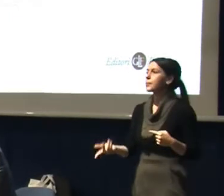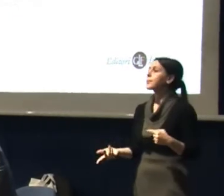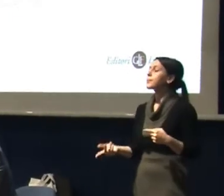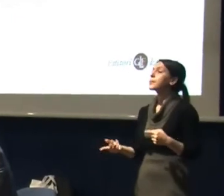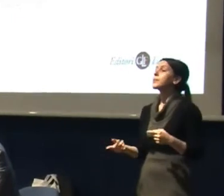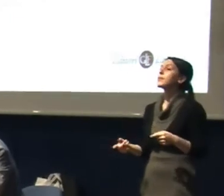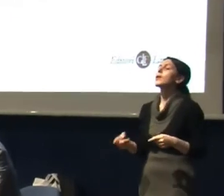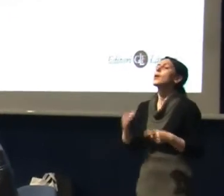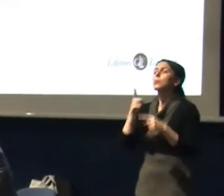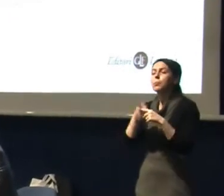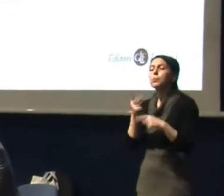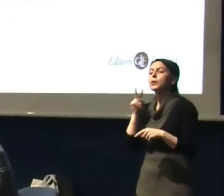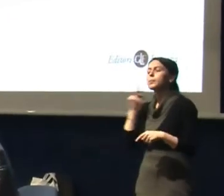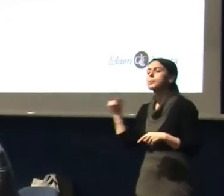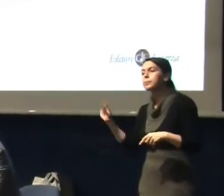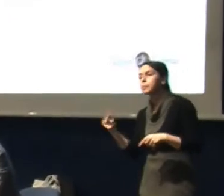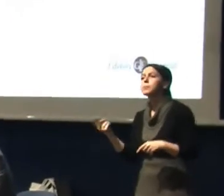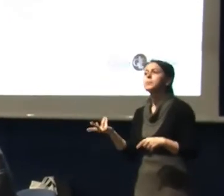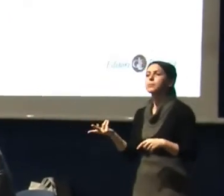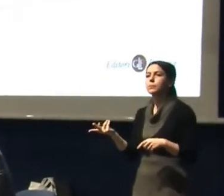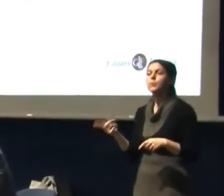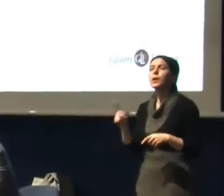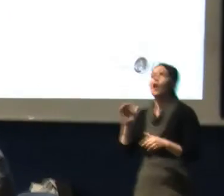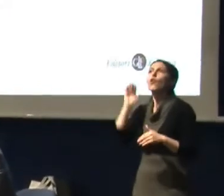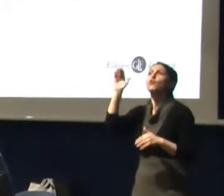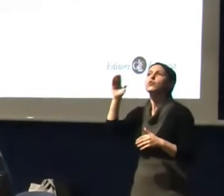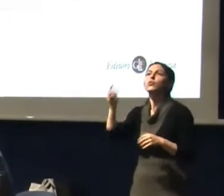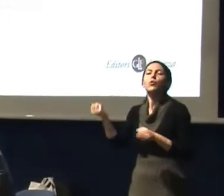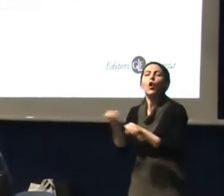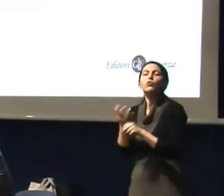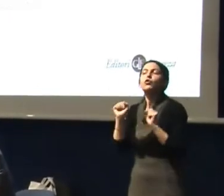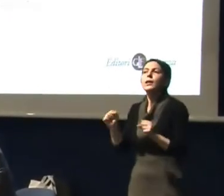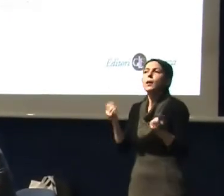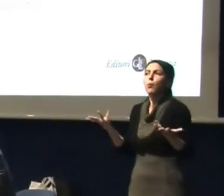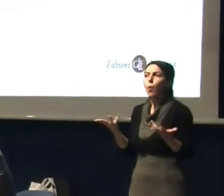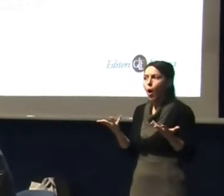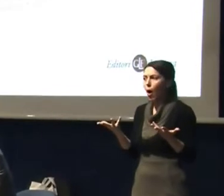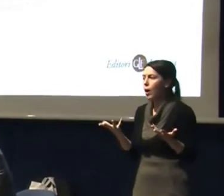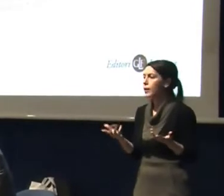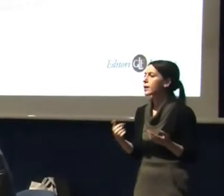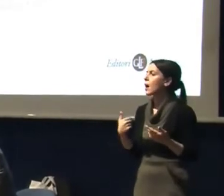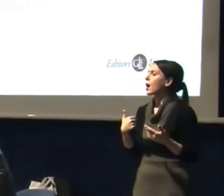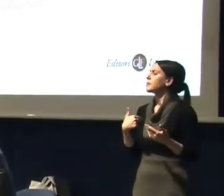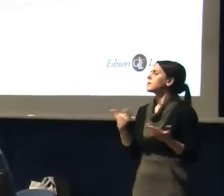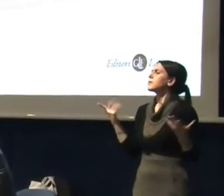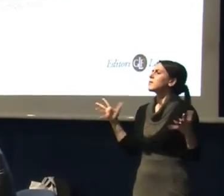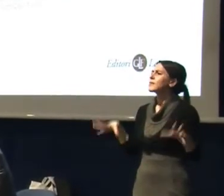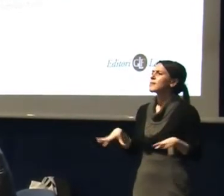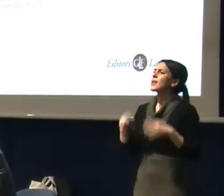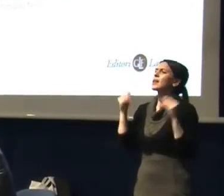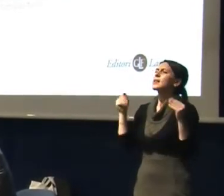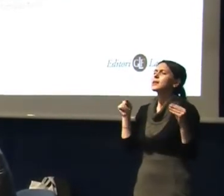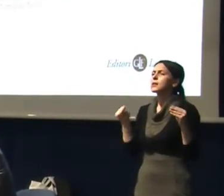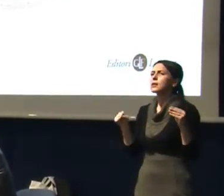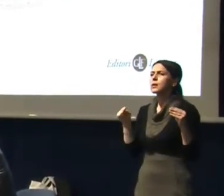con uno squarcio anche su quello che potrebbe accadere in futuro io volevo cominciare con